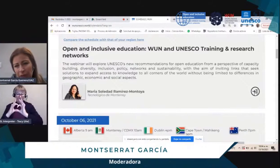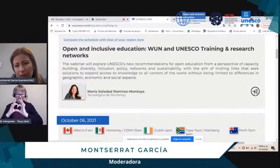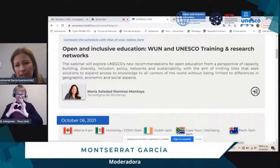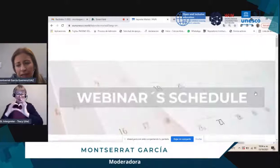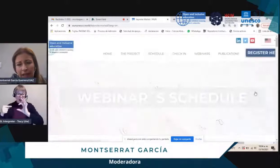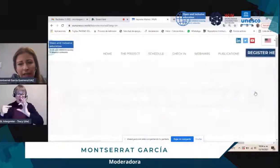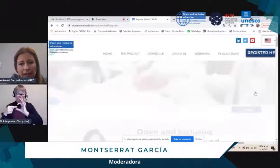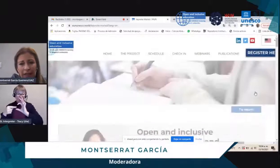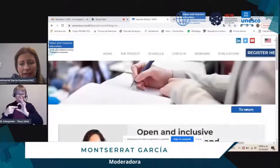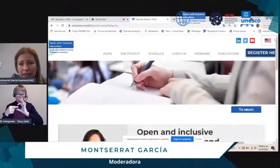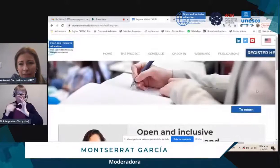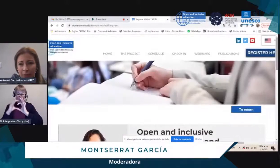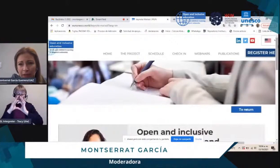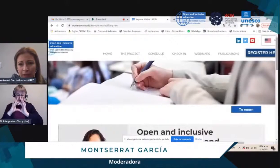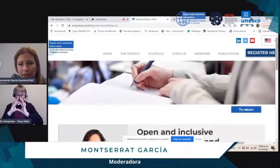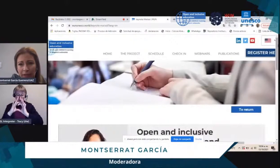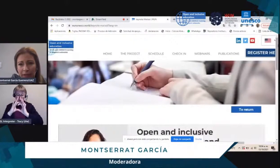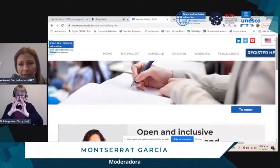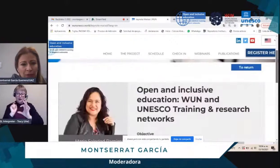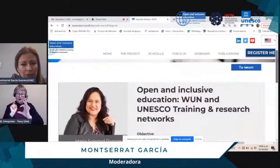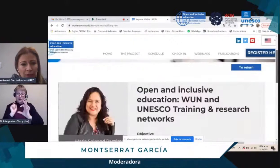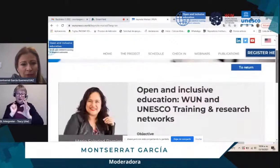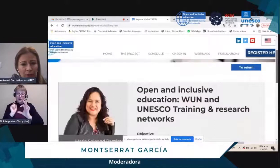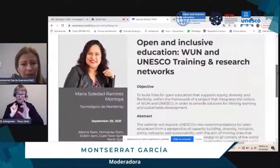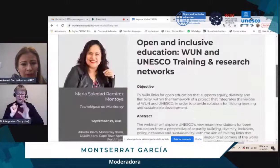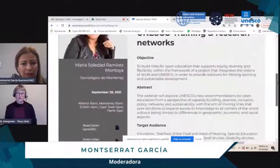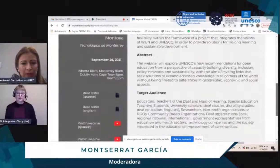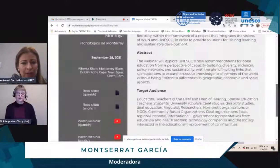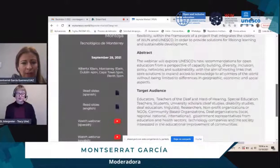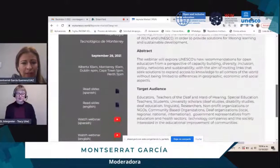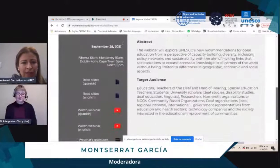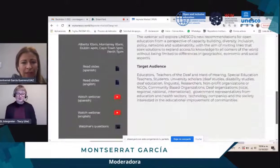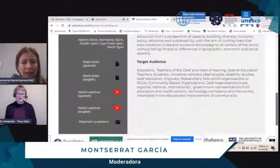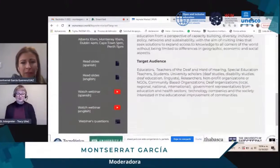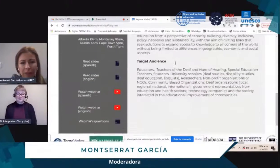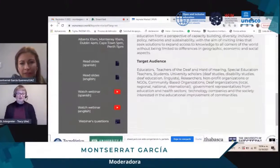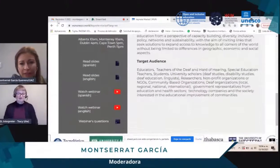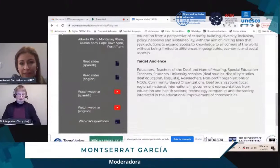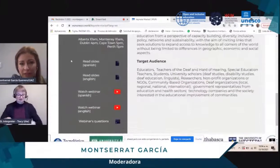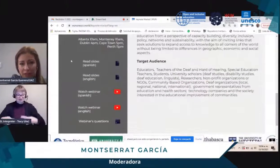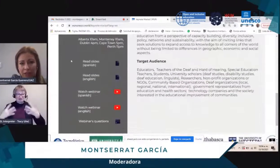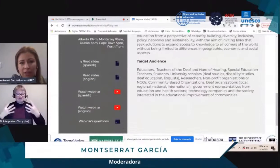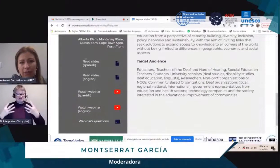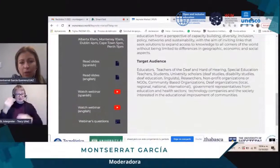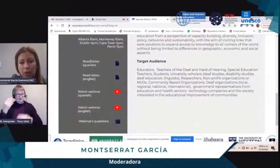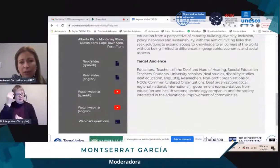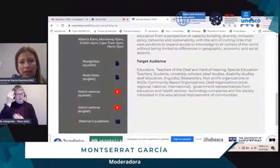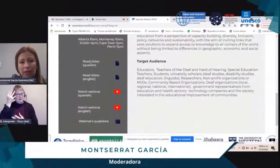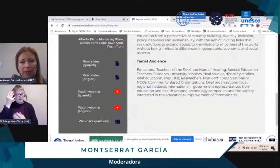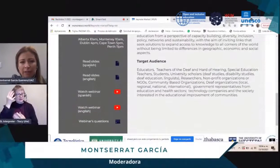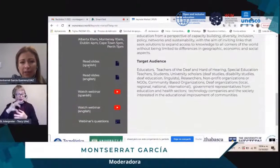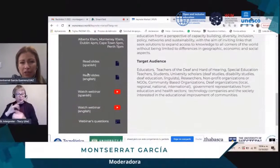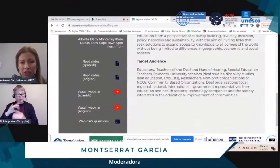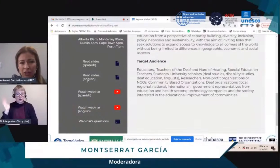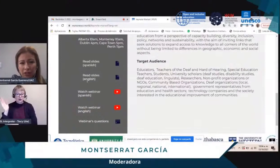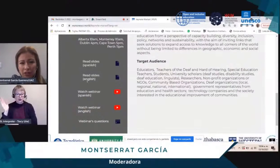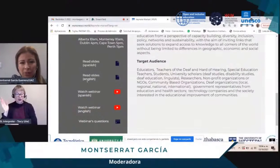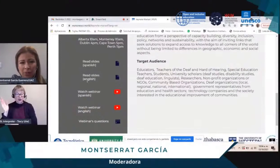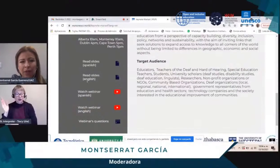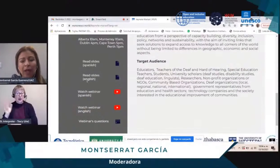De esta manera podrán encontrar las presentaciones tanto en español como en inglés, los